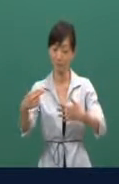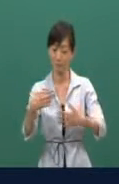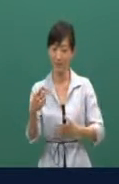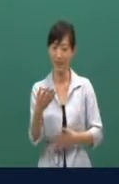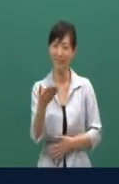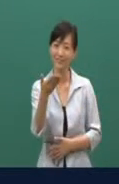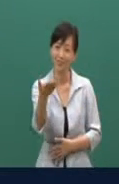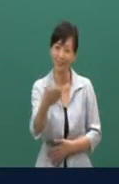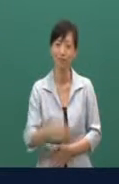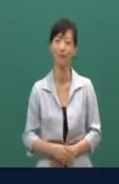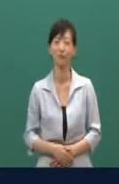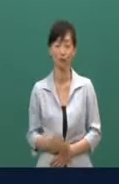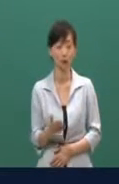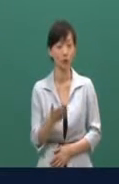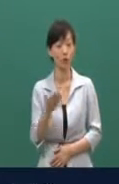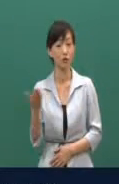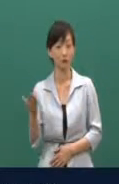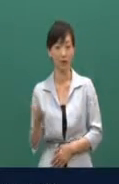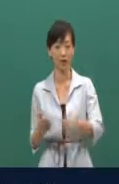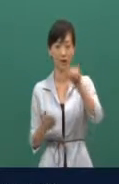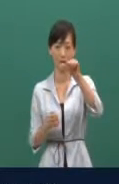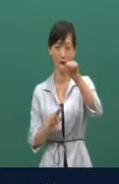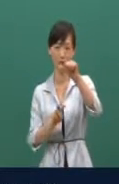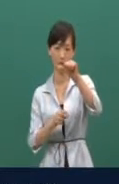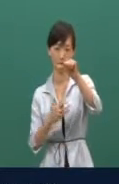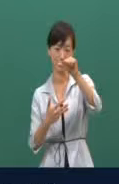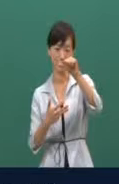いかがでしたでしょうか。それでは